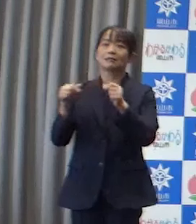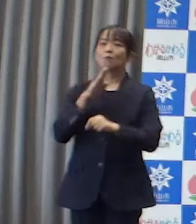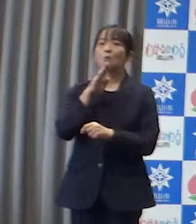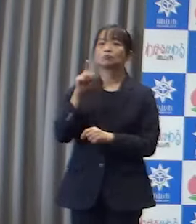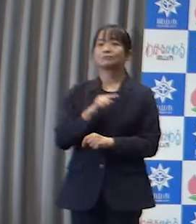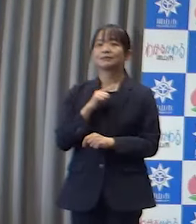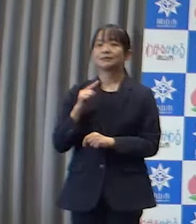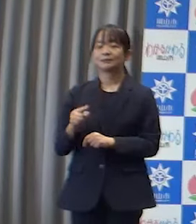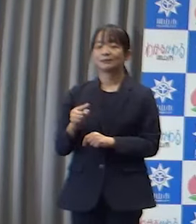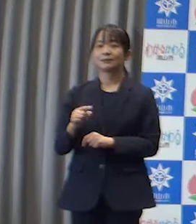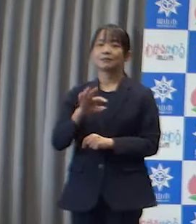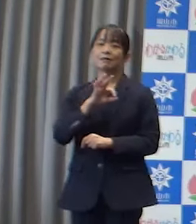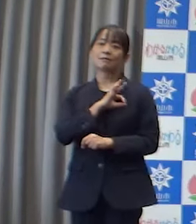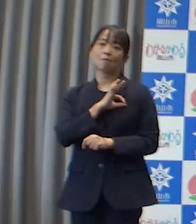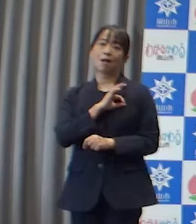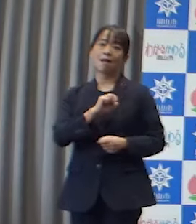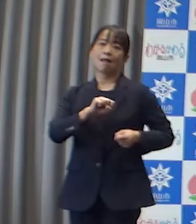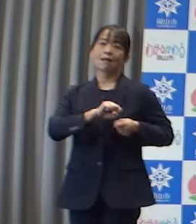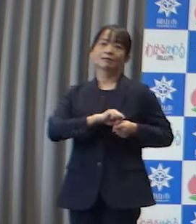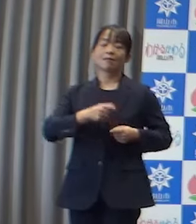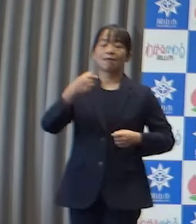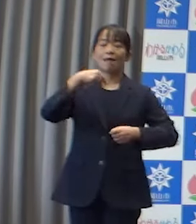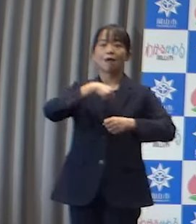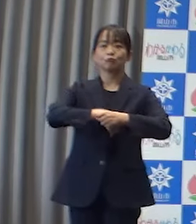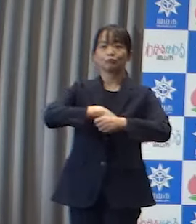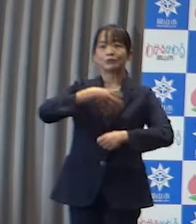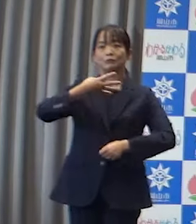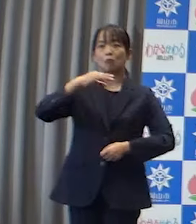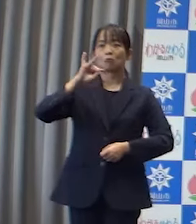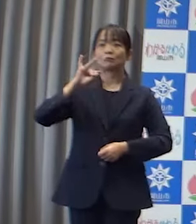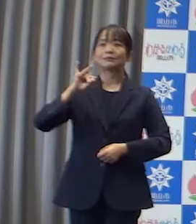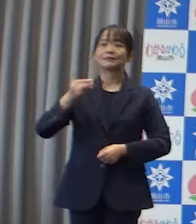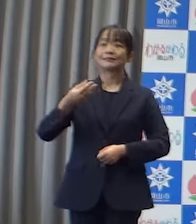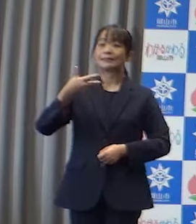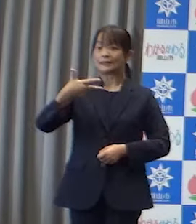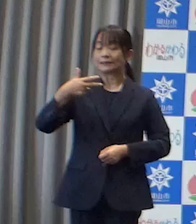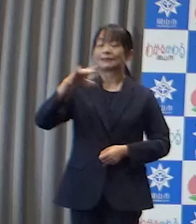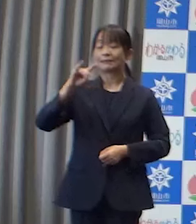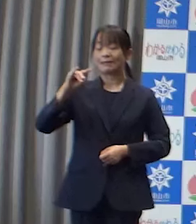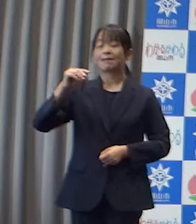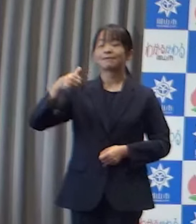であります。たまたまではありますけれども、この